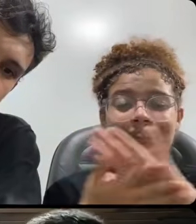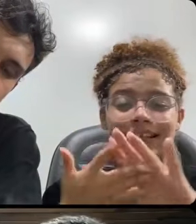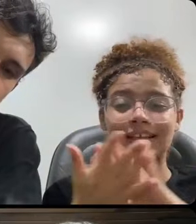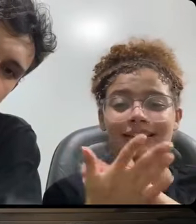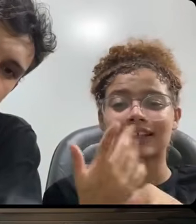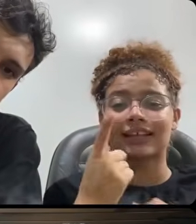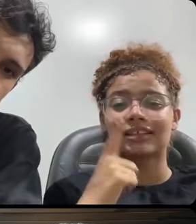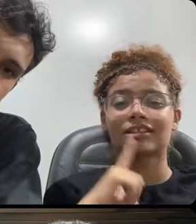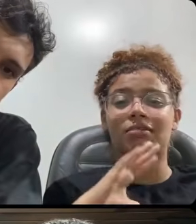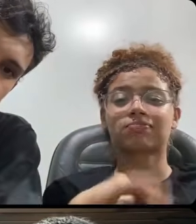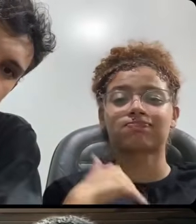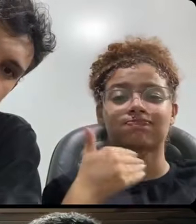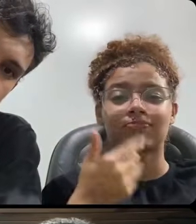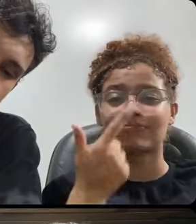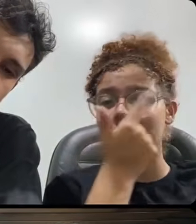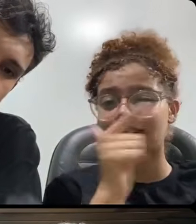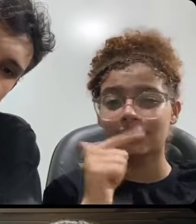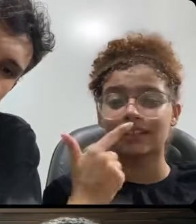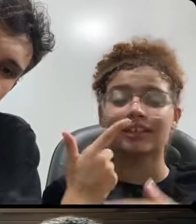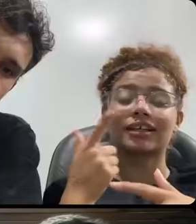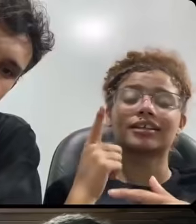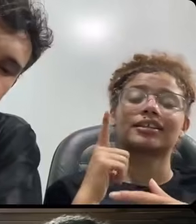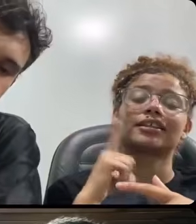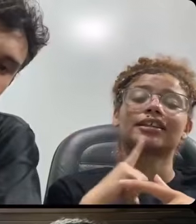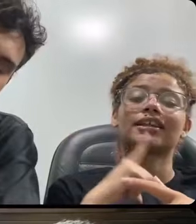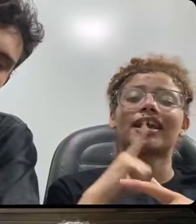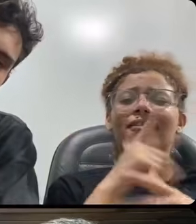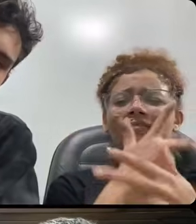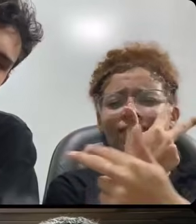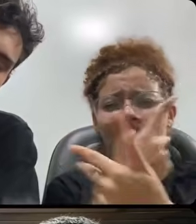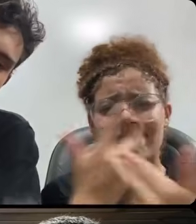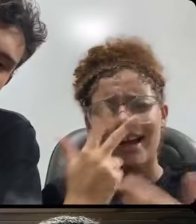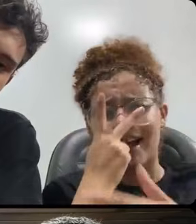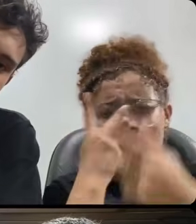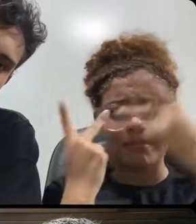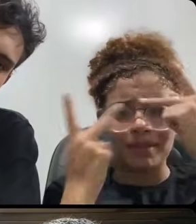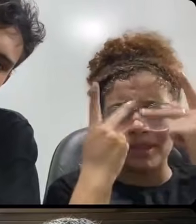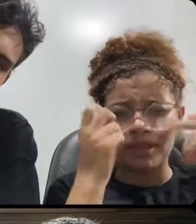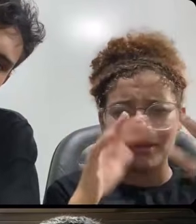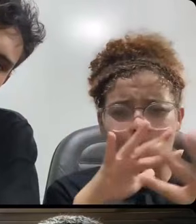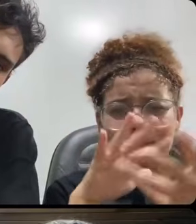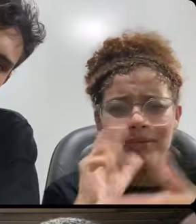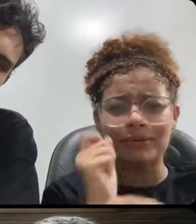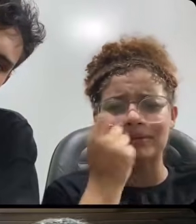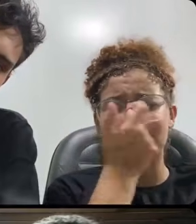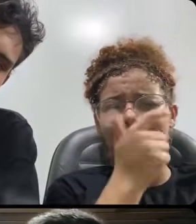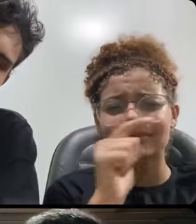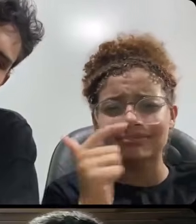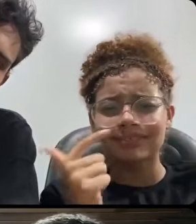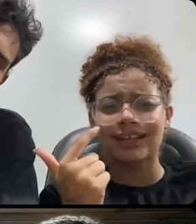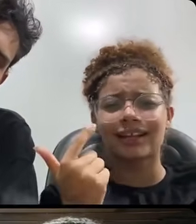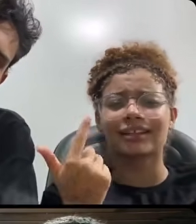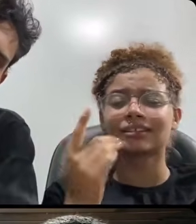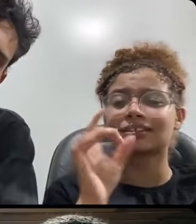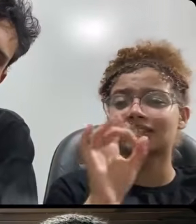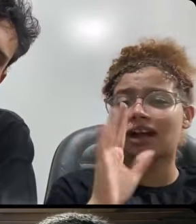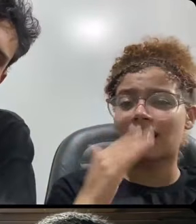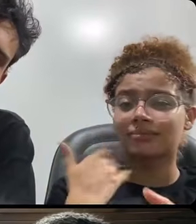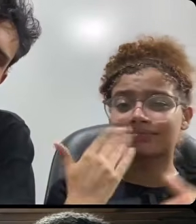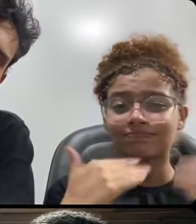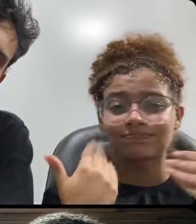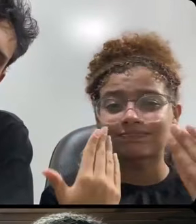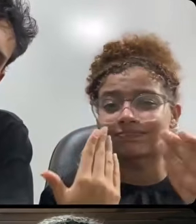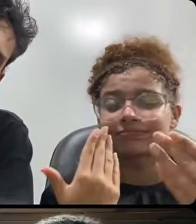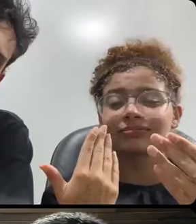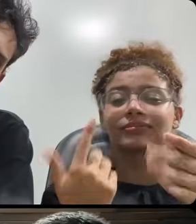estar aqui. E muitos estão assim no mundo, né? Sem Cristo, querendo aproveitar a sua vida, né? Mas que a